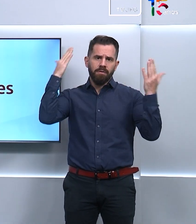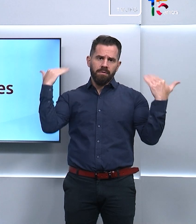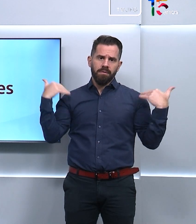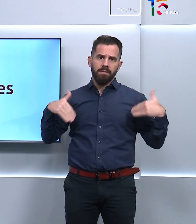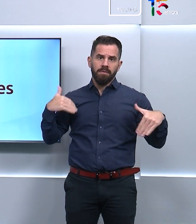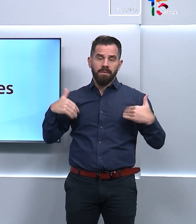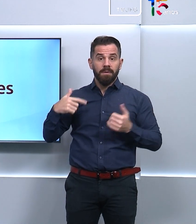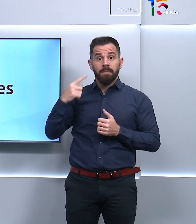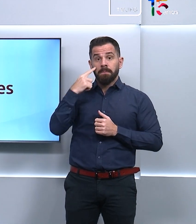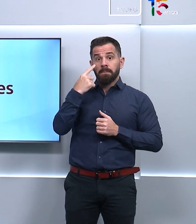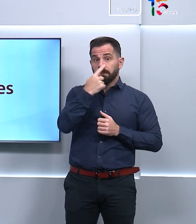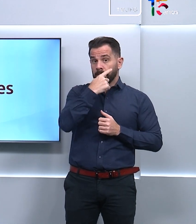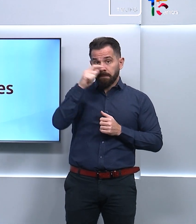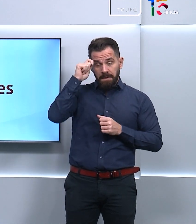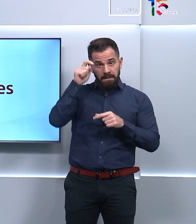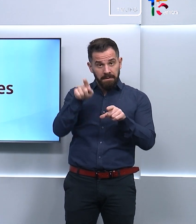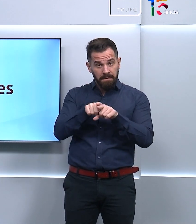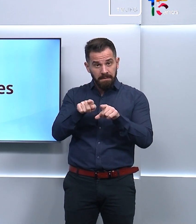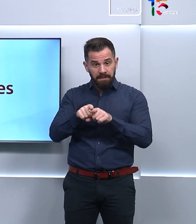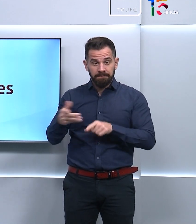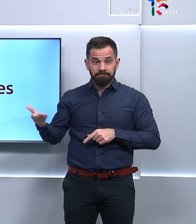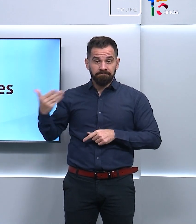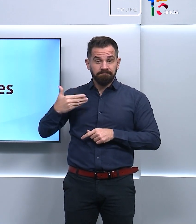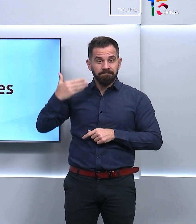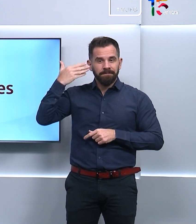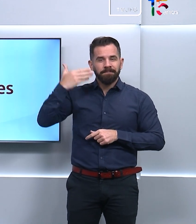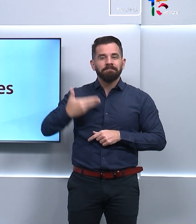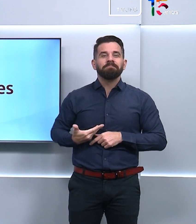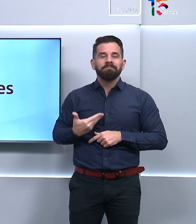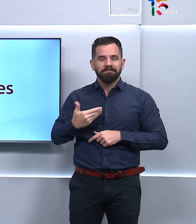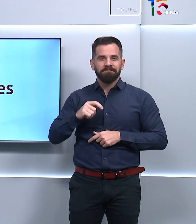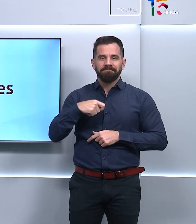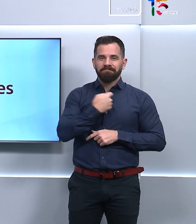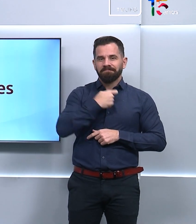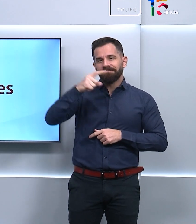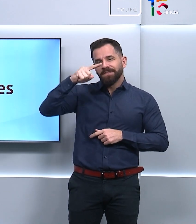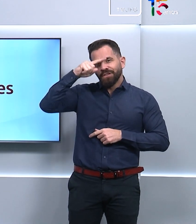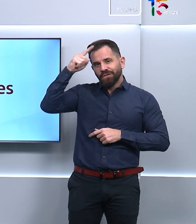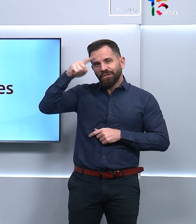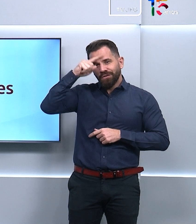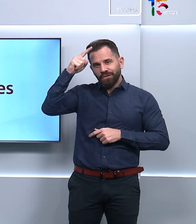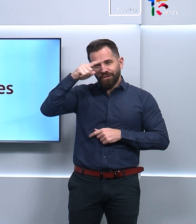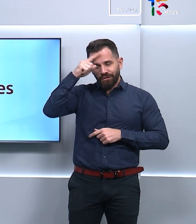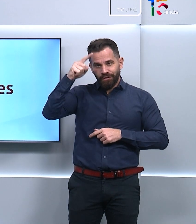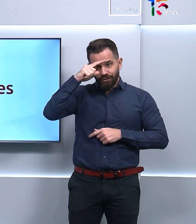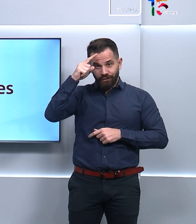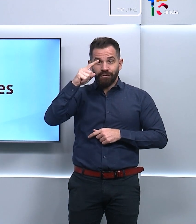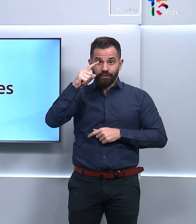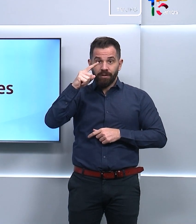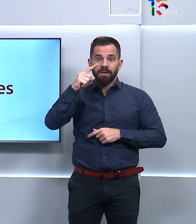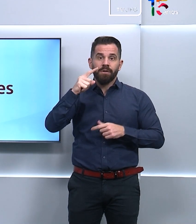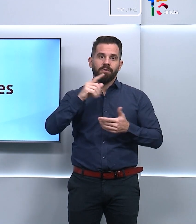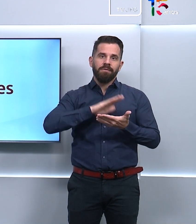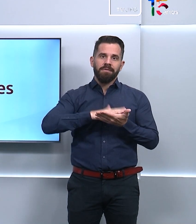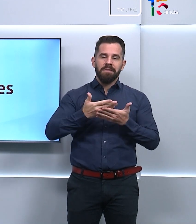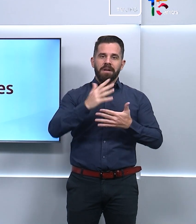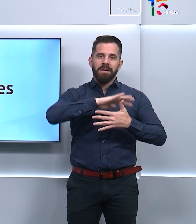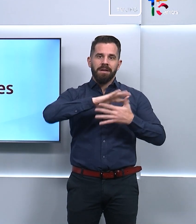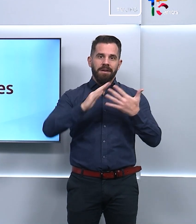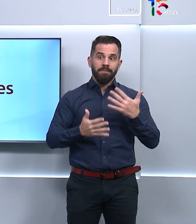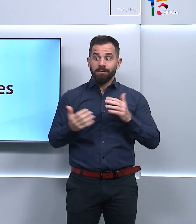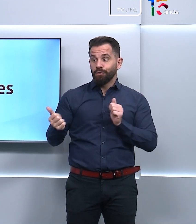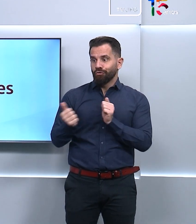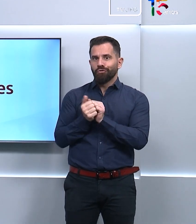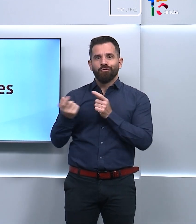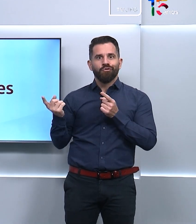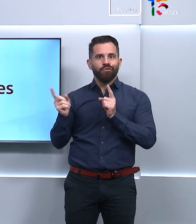e olhos também escuros. Ao meu lado esquerdo está o professor Diego Barbosa. Ele faz a interpretação para Libras aqui no